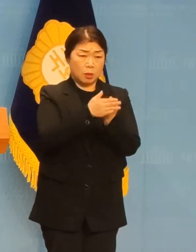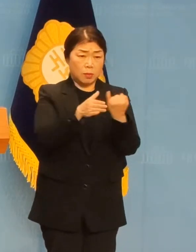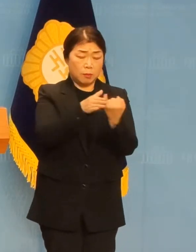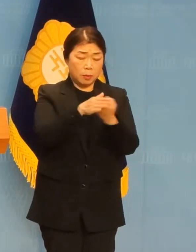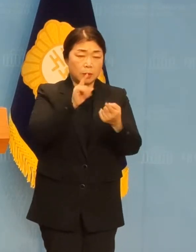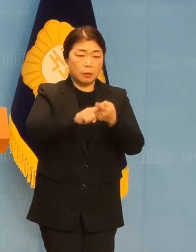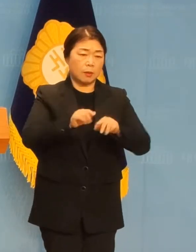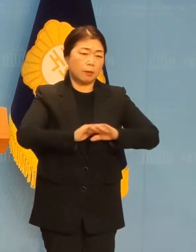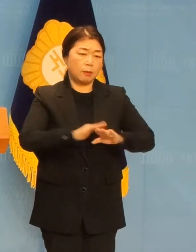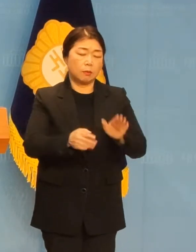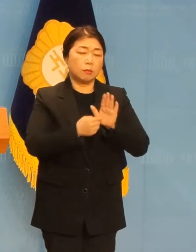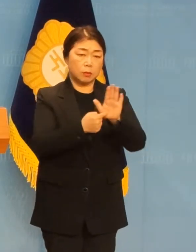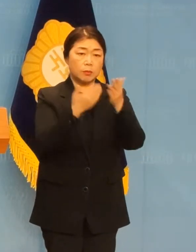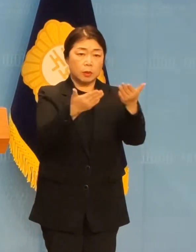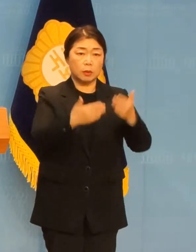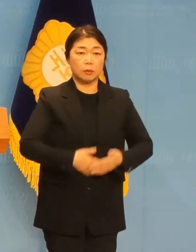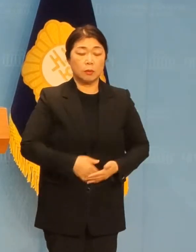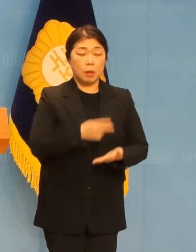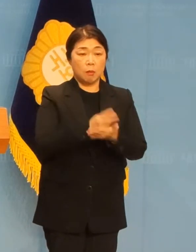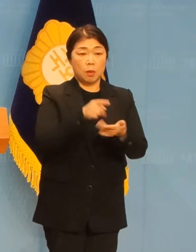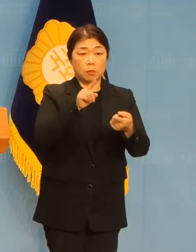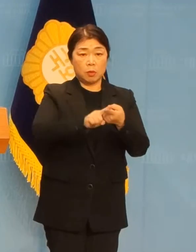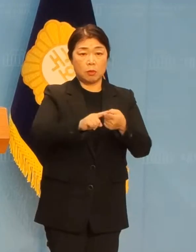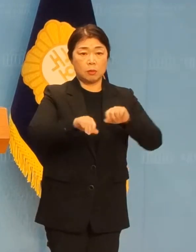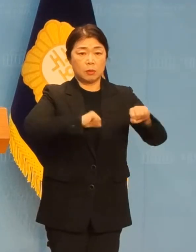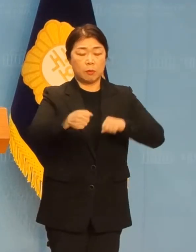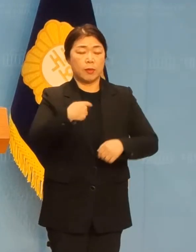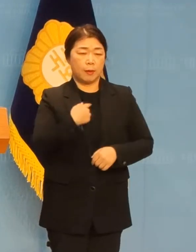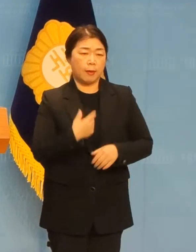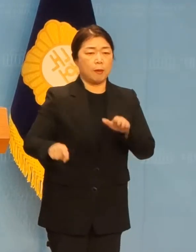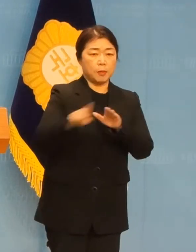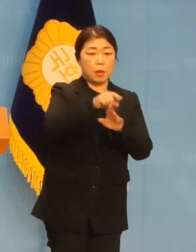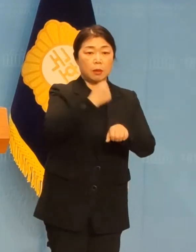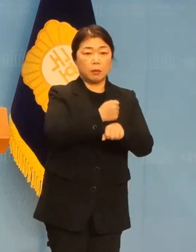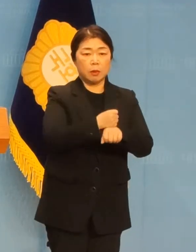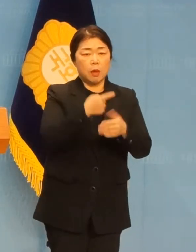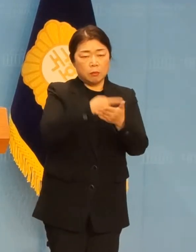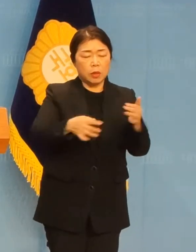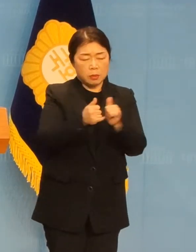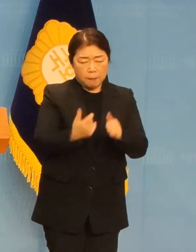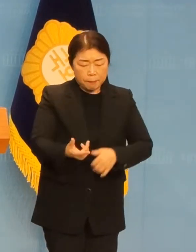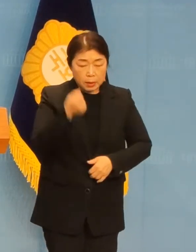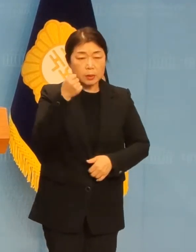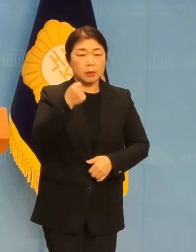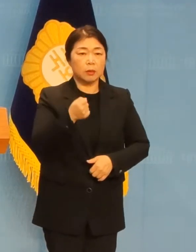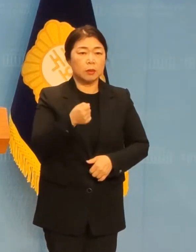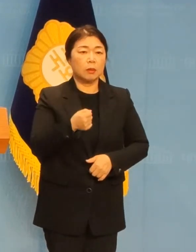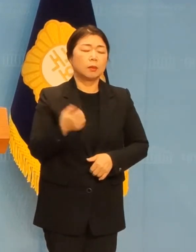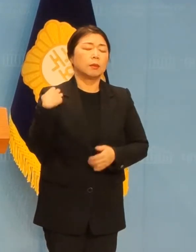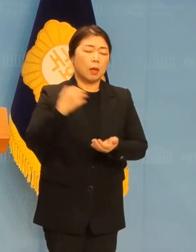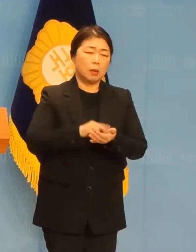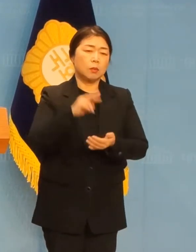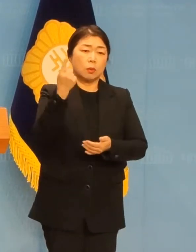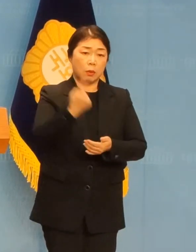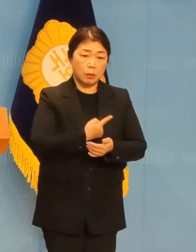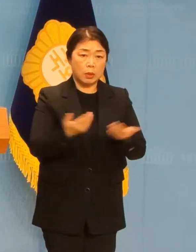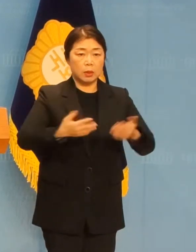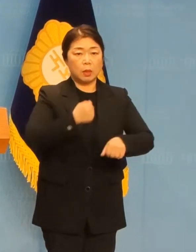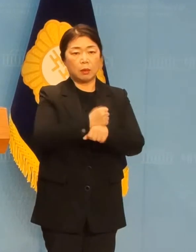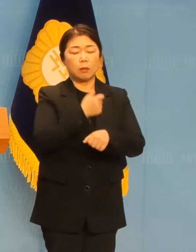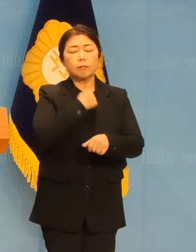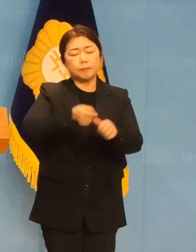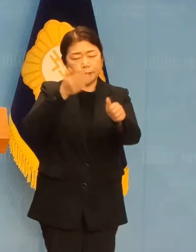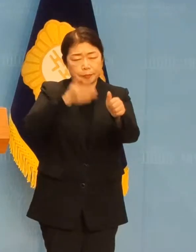맞서겠습니다. 법적 싸움은 제가 앞장설 테니 피해자는 하루라도 빨리 일상으로 돌아가기를